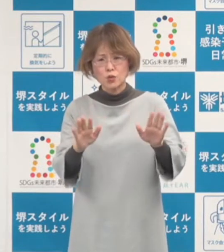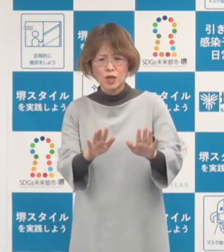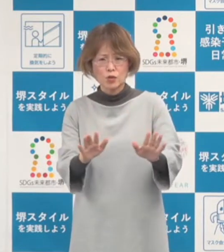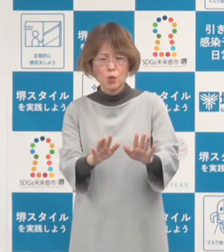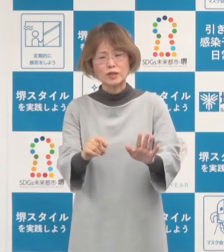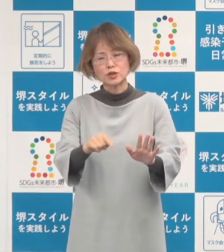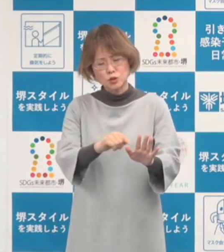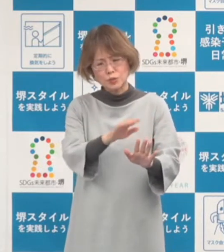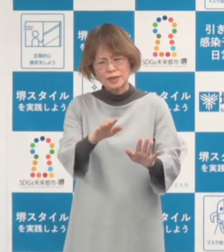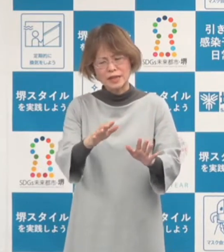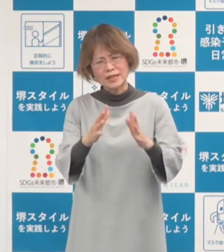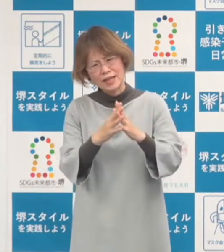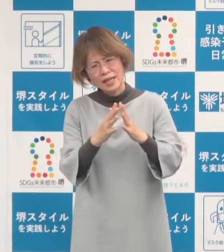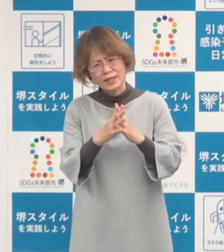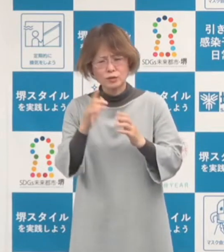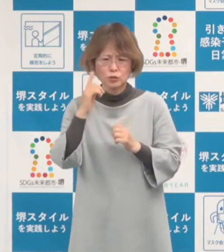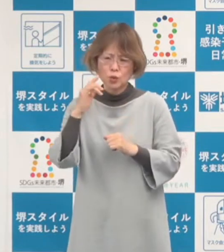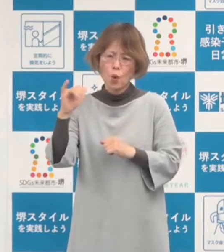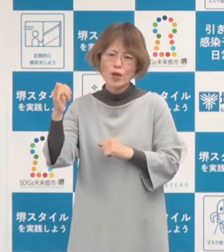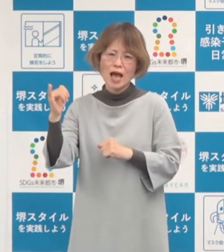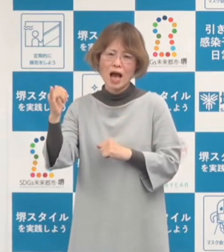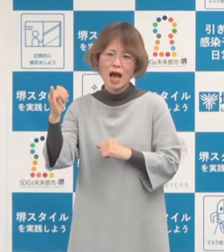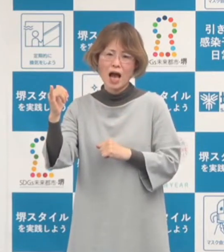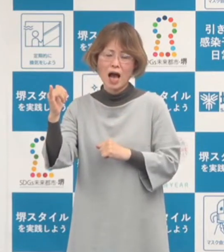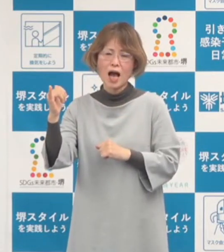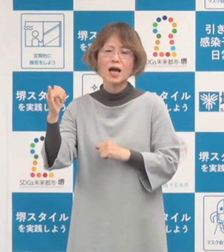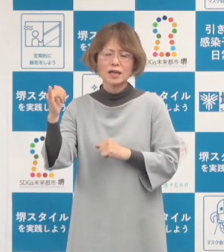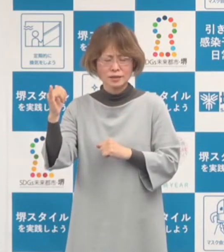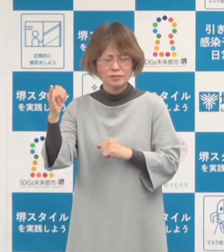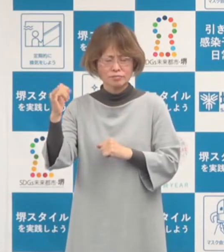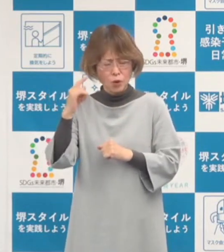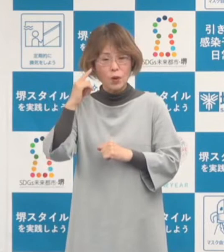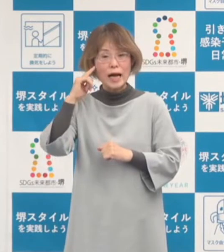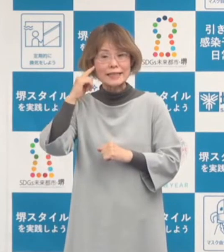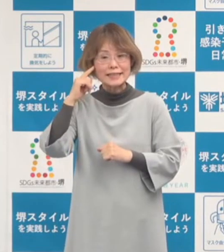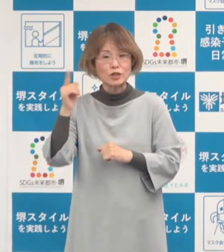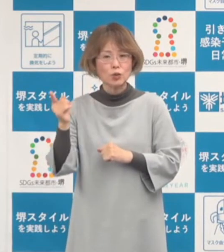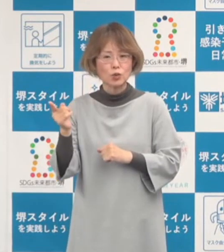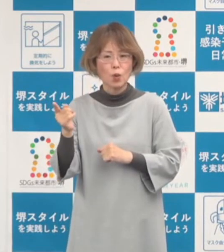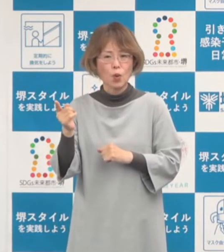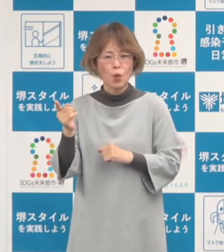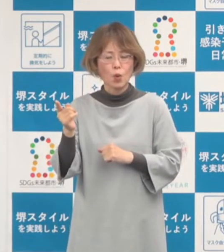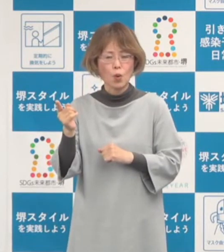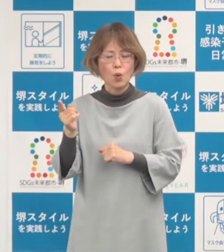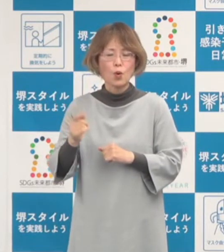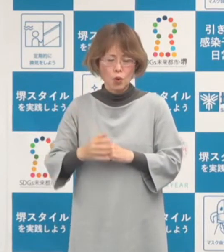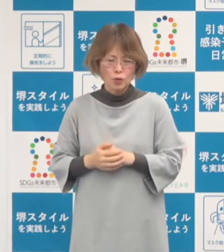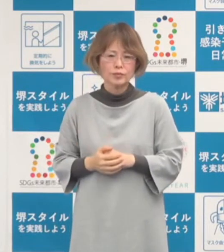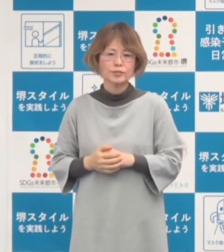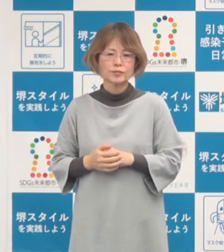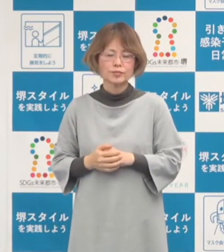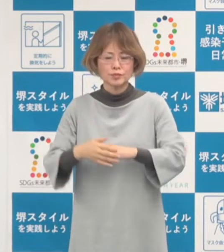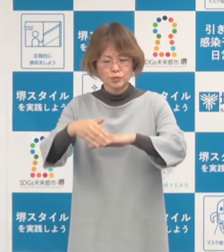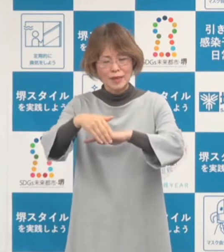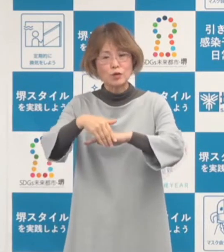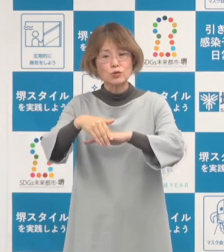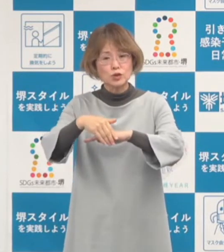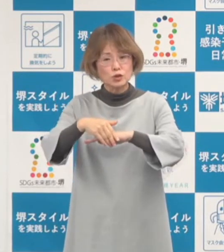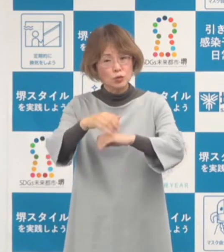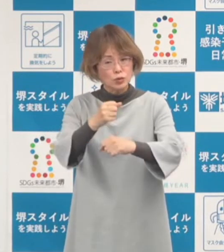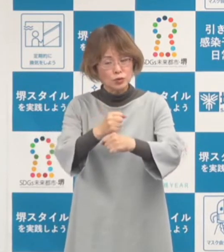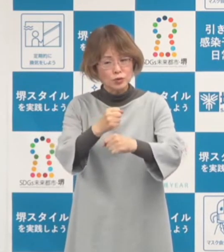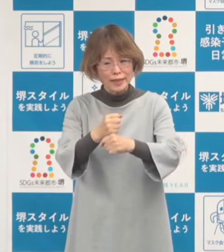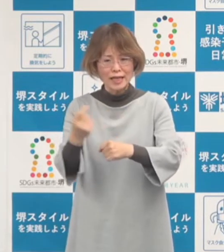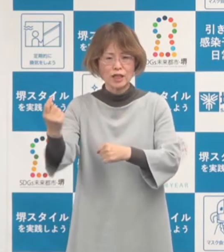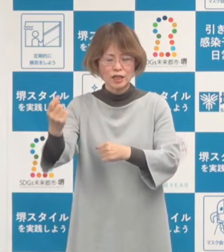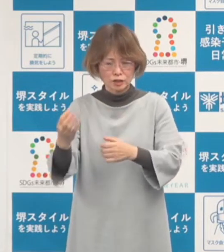でいらっしゃること、もしくは保護者の皆さんがお感じになっていらっしゃることを窓口を設けてお伝えいただくこと